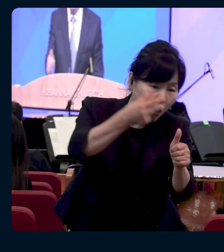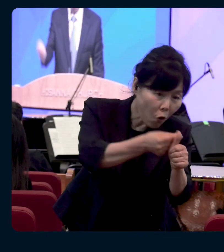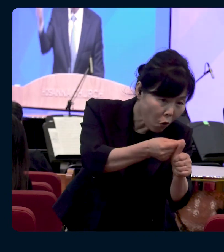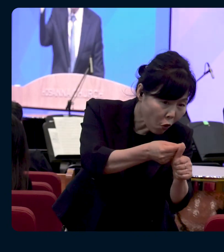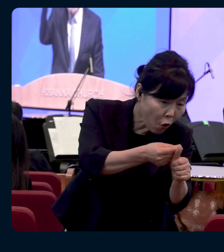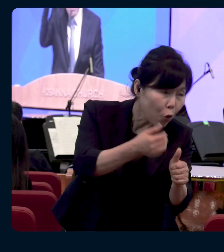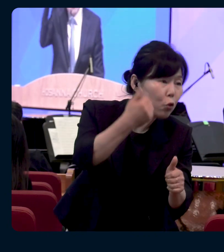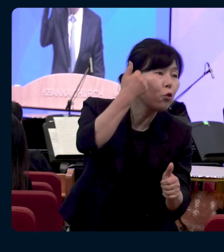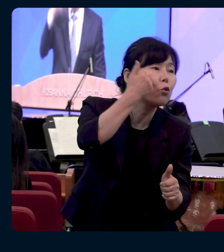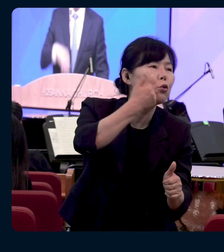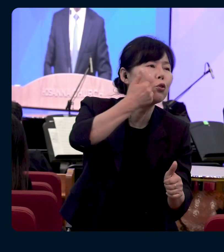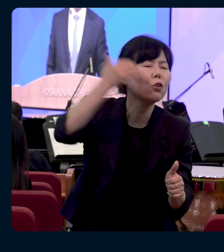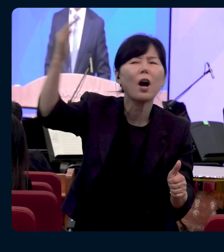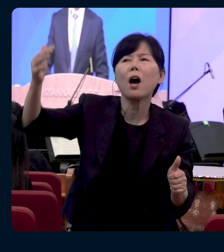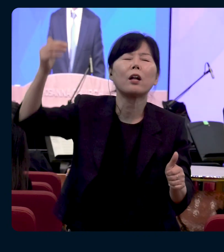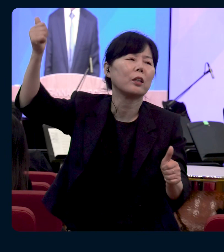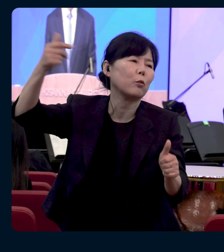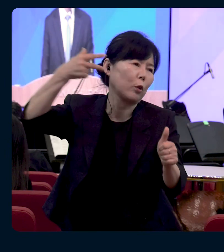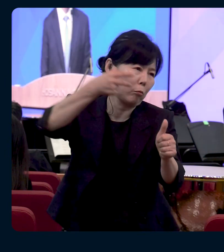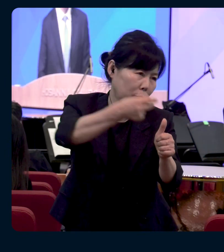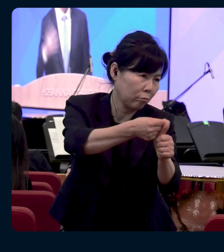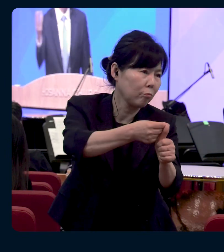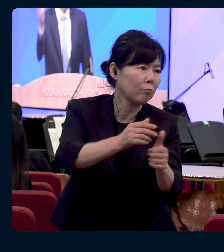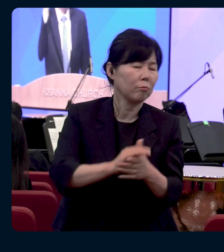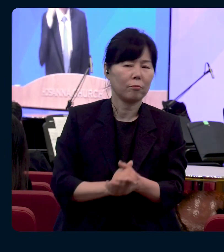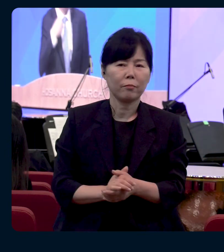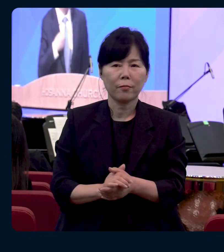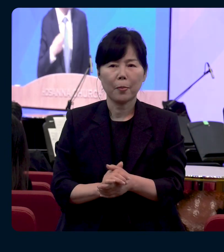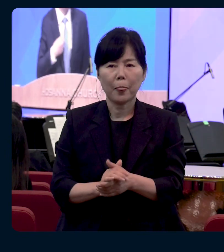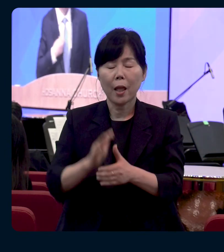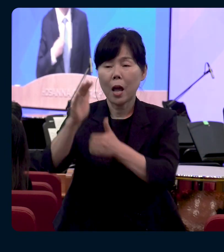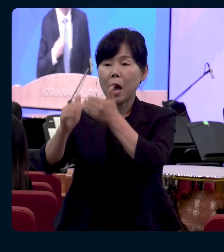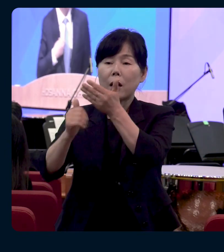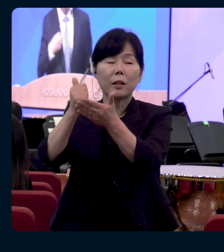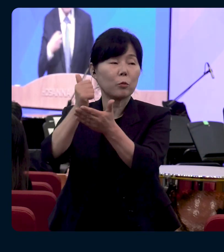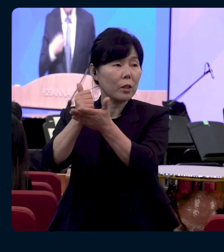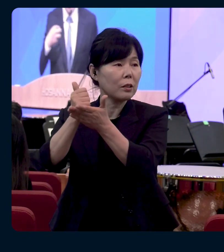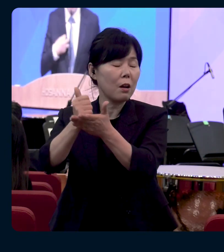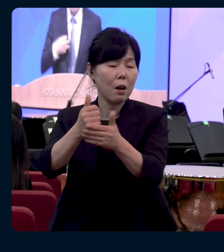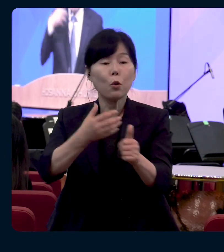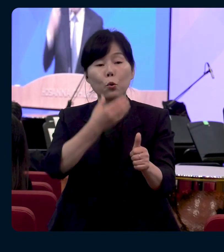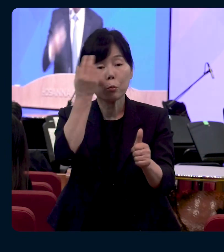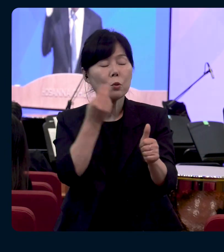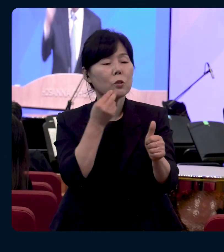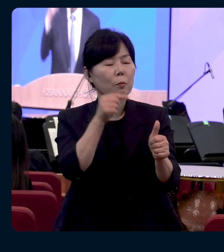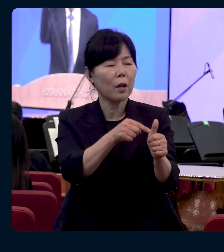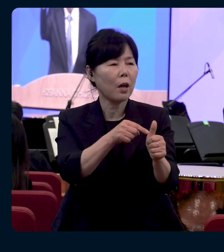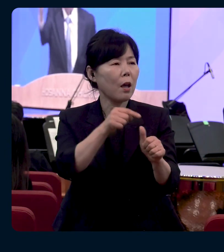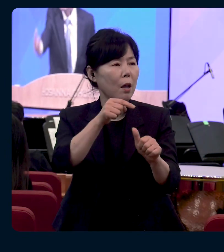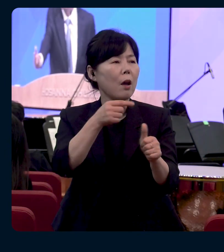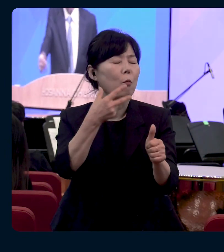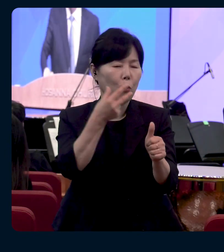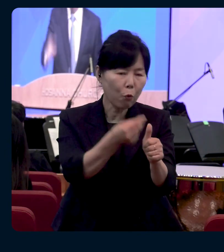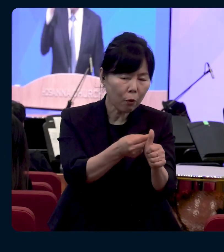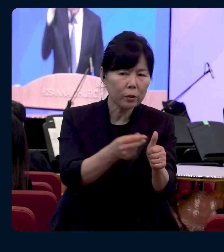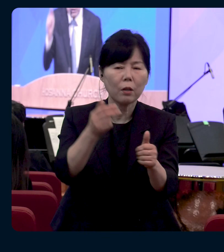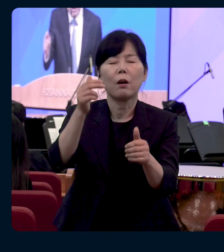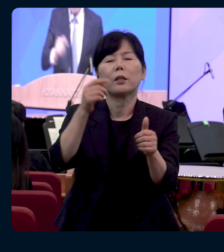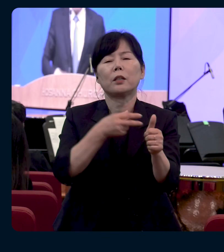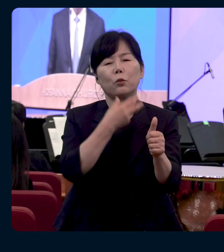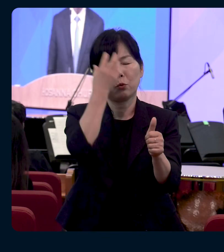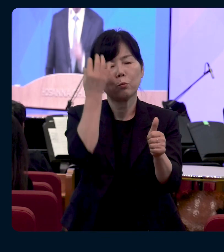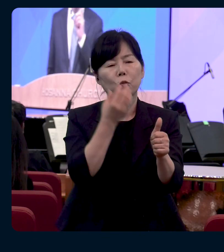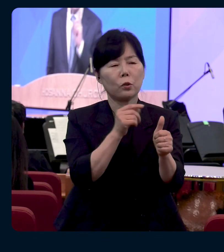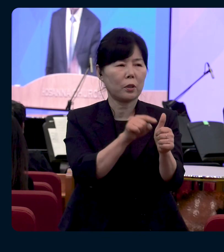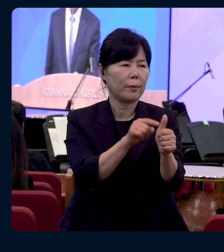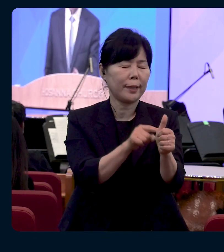성경을 보니까 하나님이 넣어준 거예요. 하나님이 요셉에게 마음을 주셔서, 그래서 요셉이 그렇게 형제들을 시험하고 있어요.